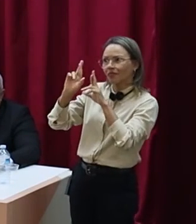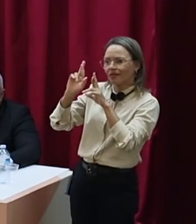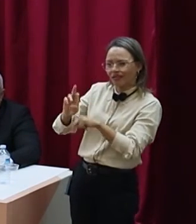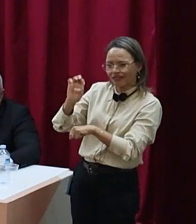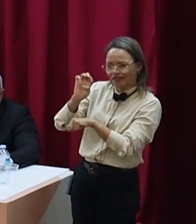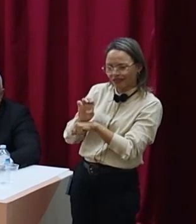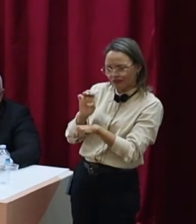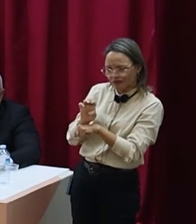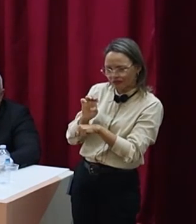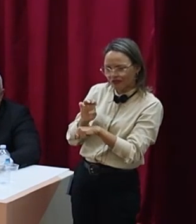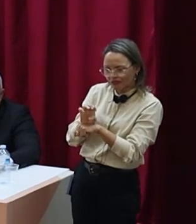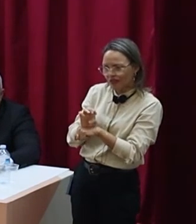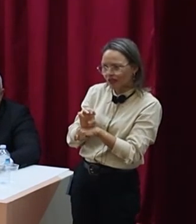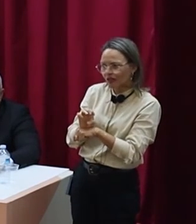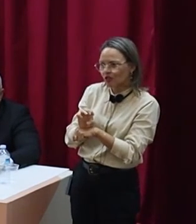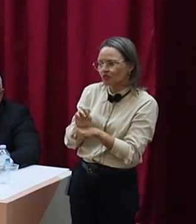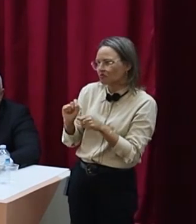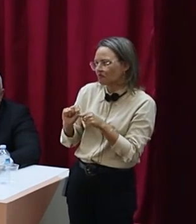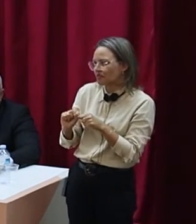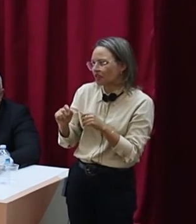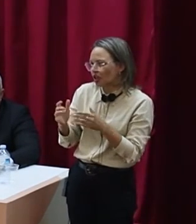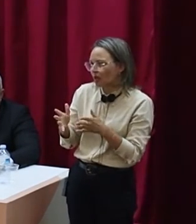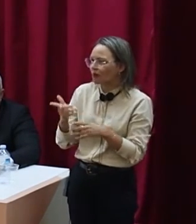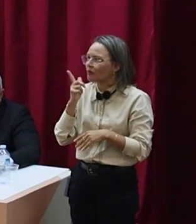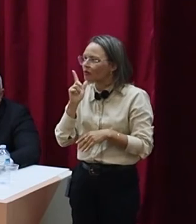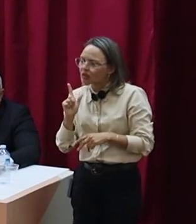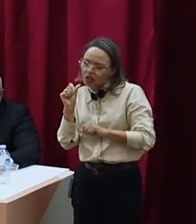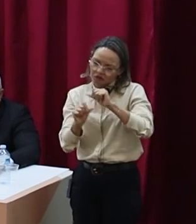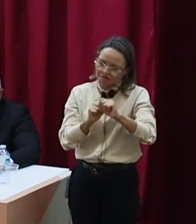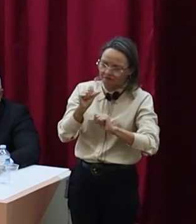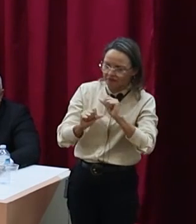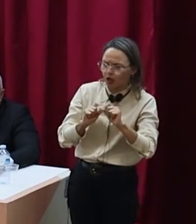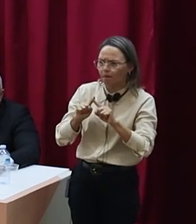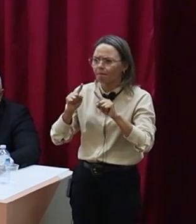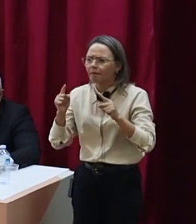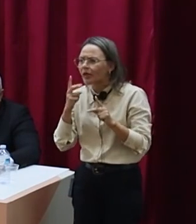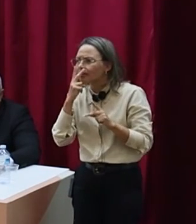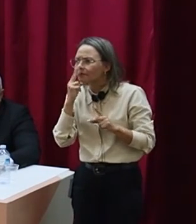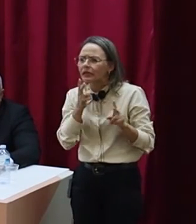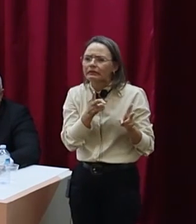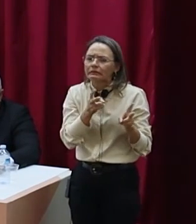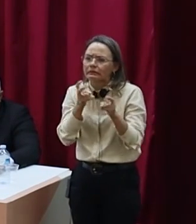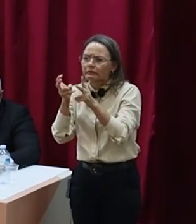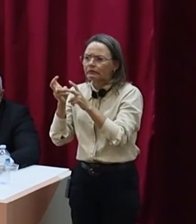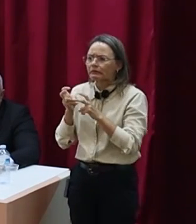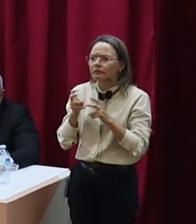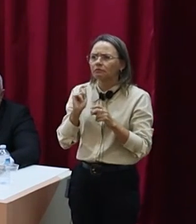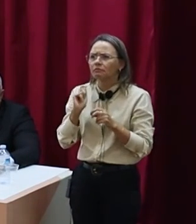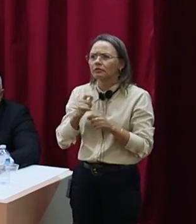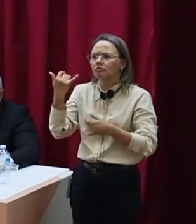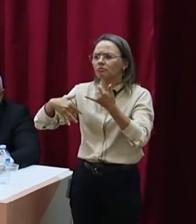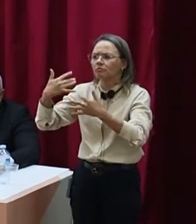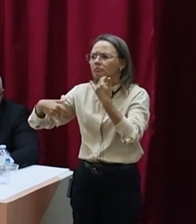que o Estado vai fazer certas coisas e que algumas coisas vão mudar, mas me parece que todos os exemplos que vocês trouxeram